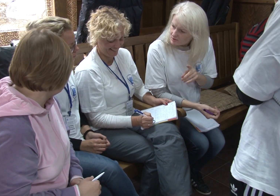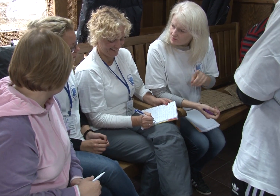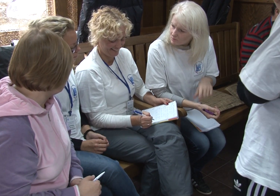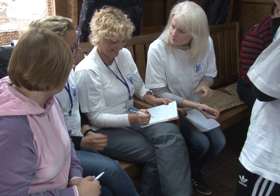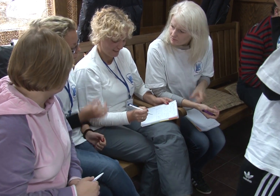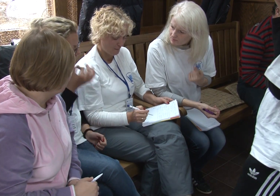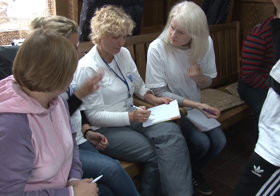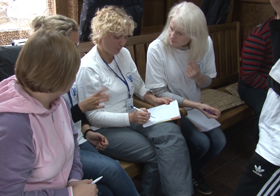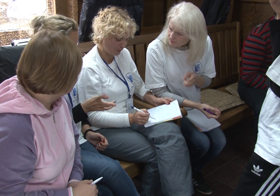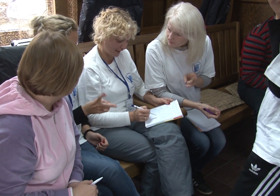Приснилось.